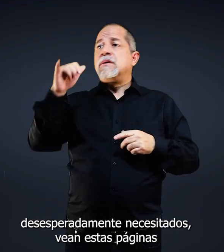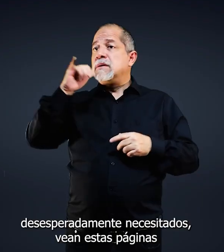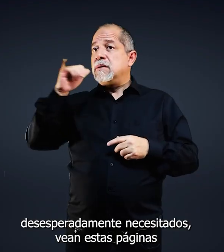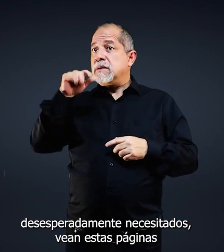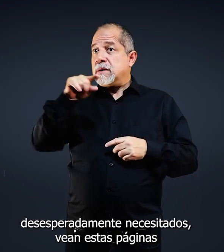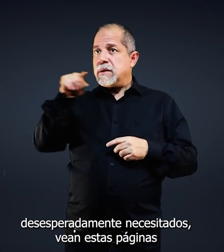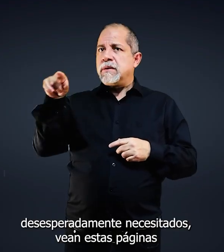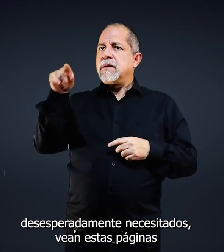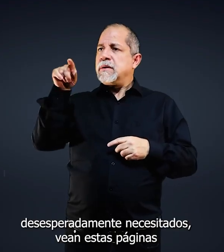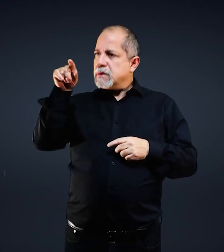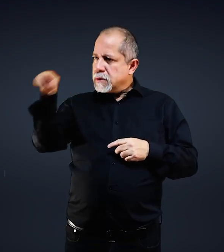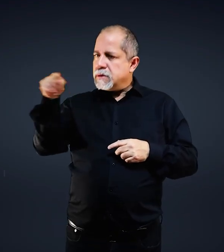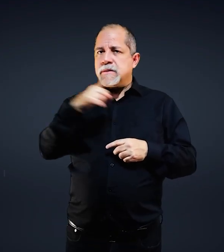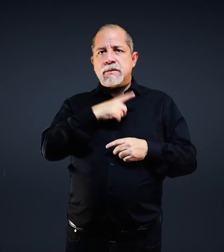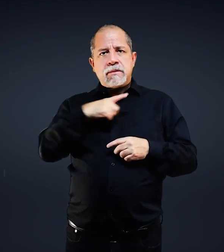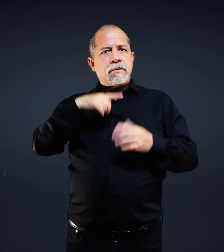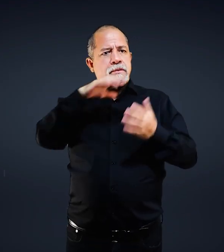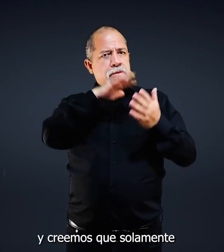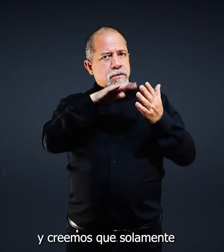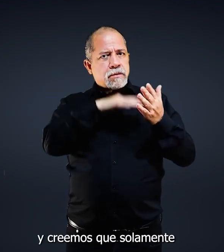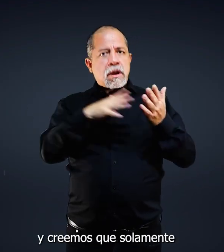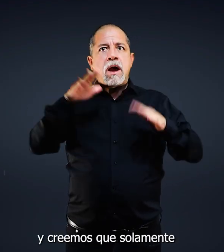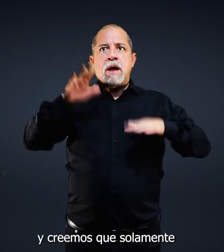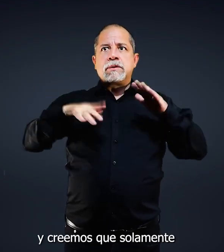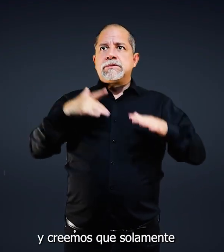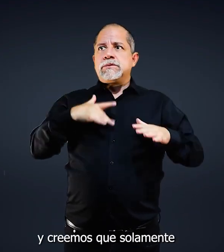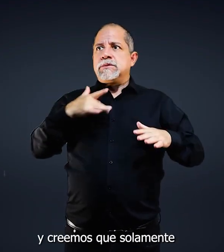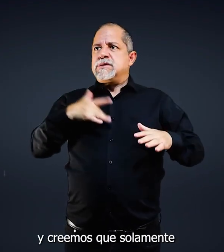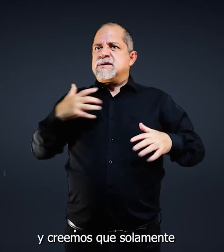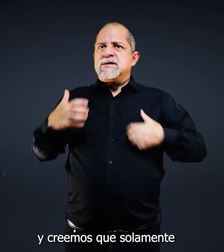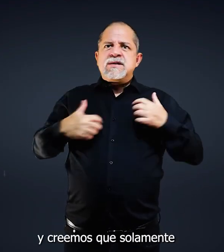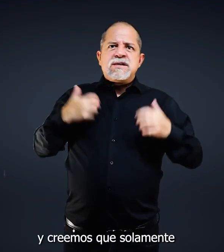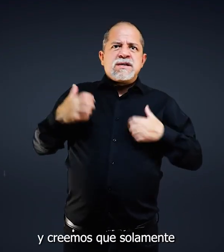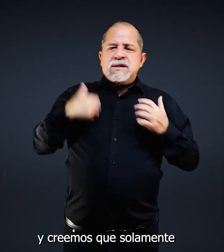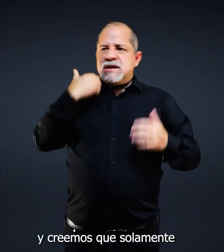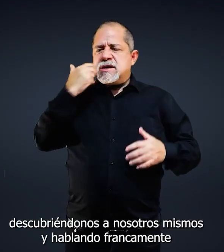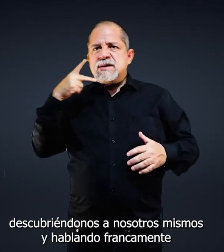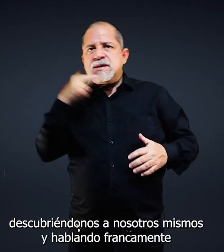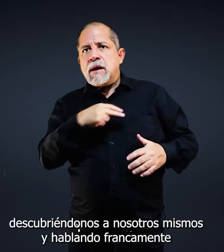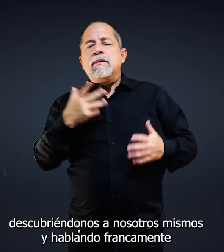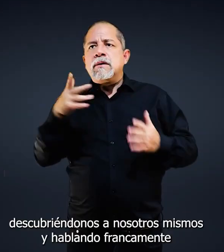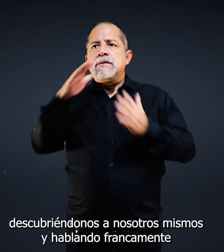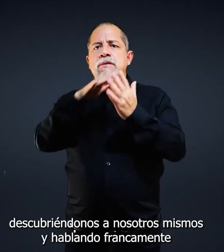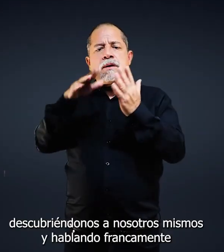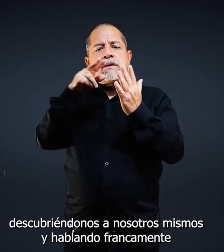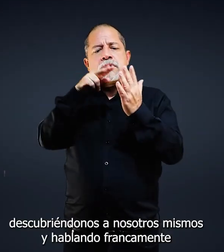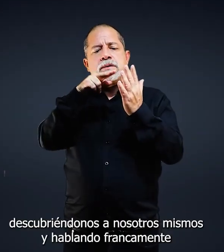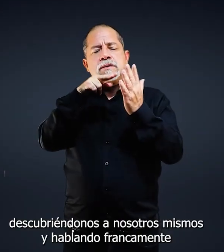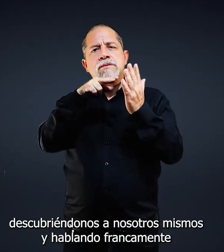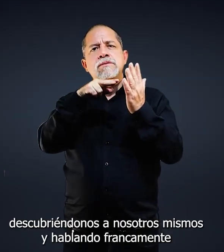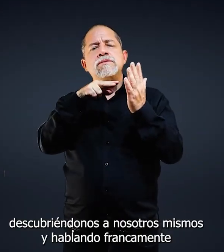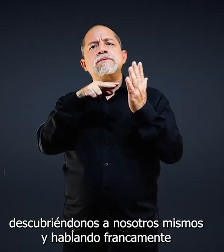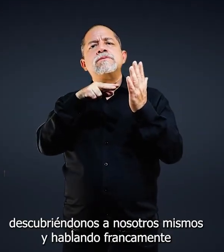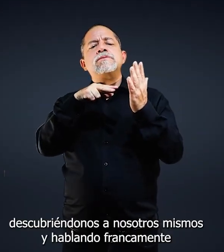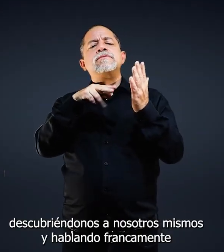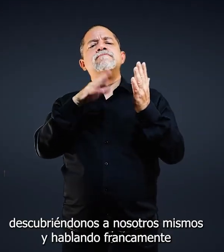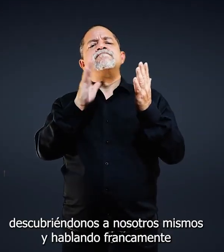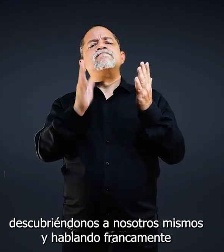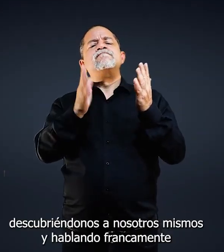estas páginas. Y creemos que solamente descubriéndonos a nosotros mismos y hablando